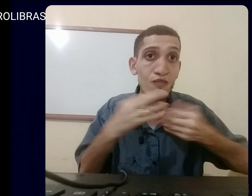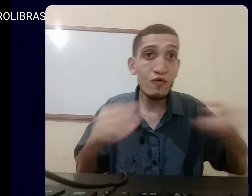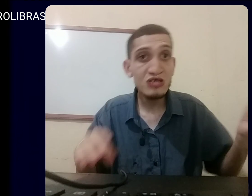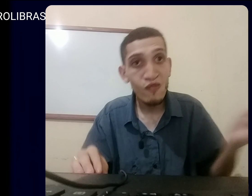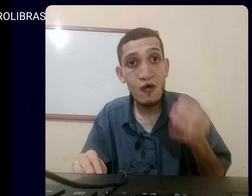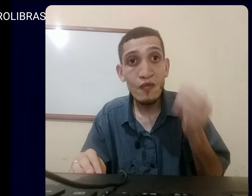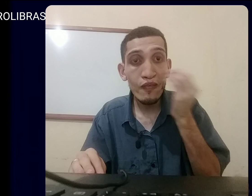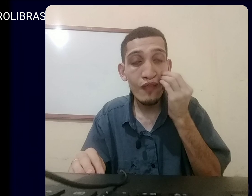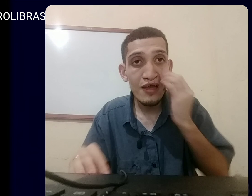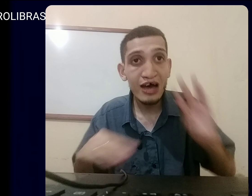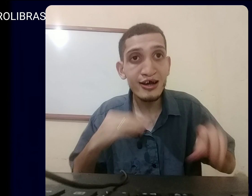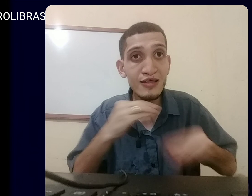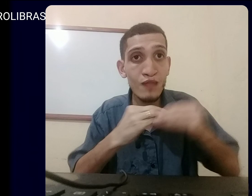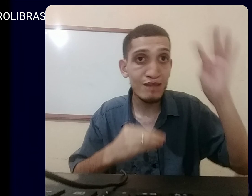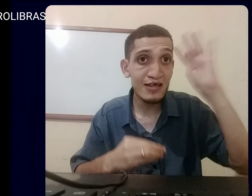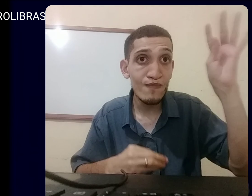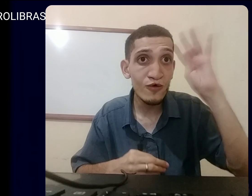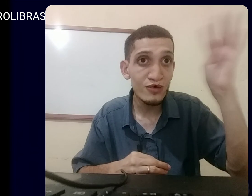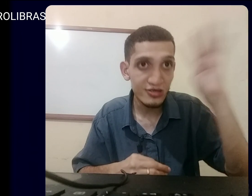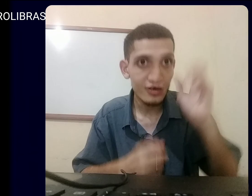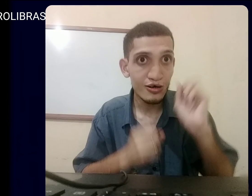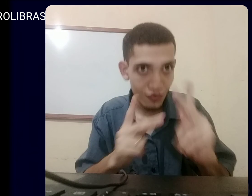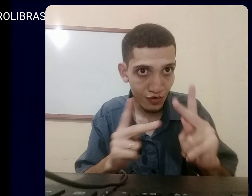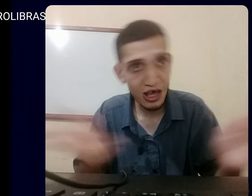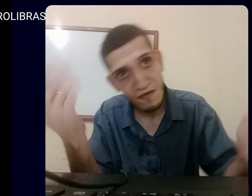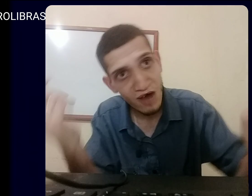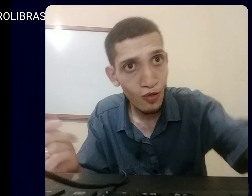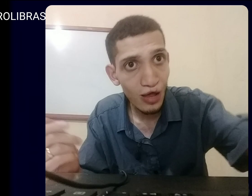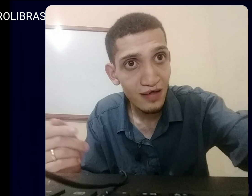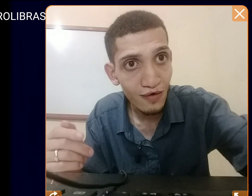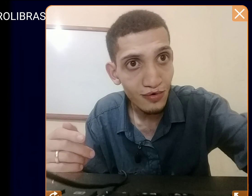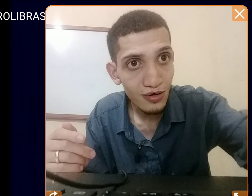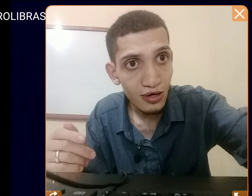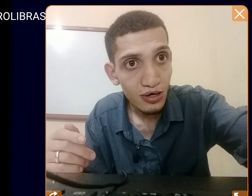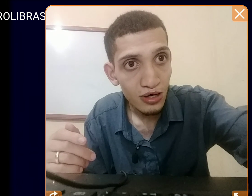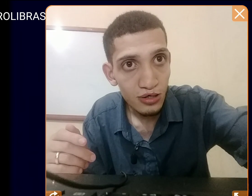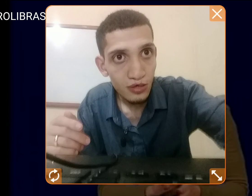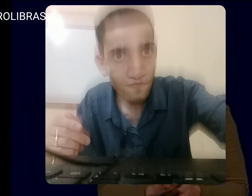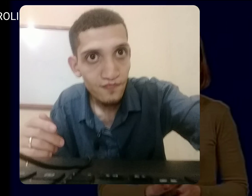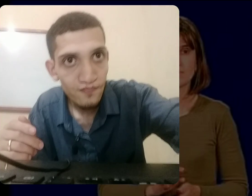gente tá assistindo aí e vai fazer tudo, ok? lá então.